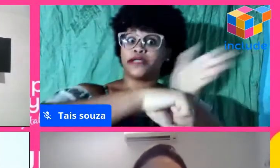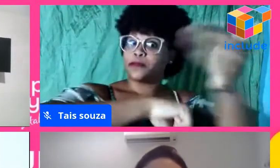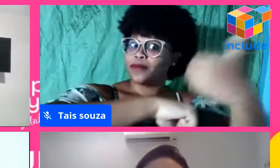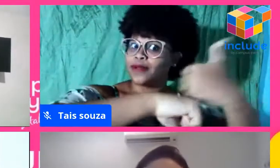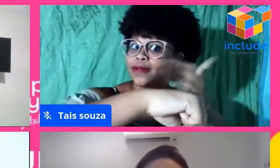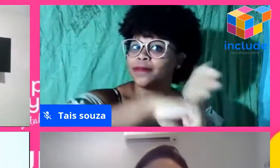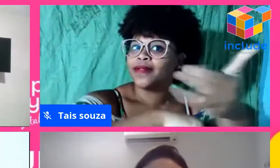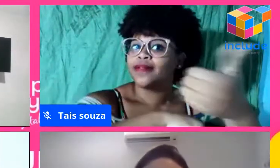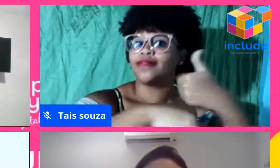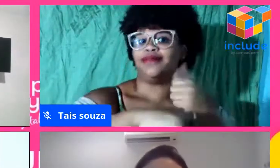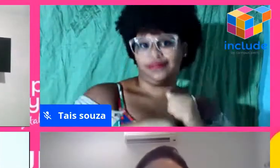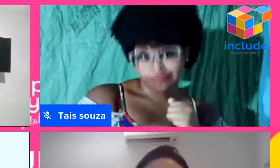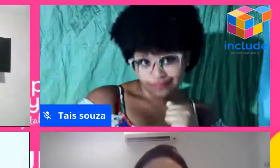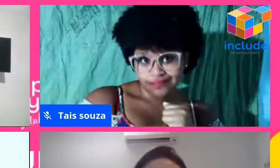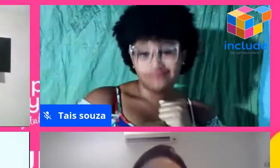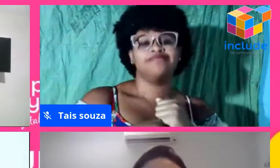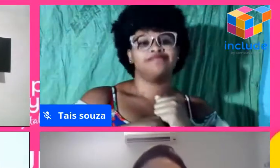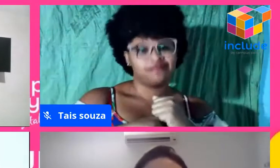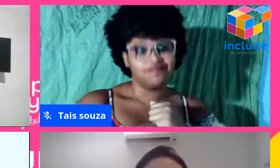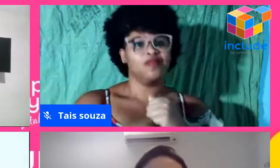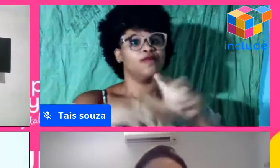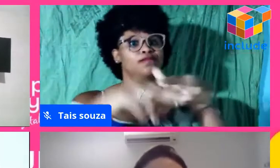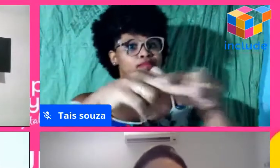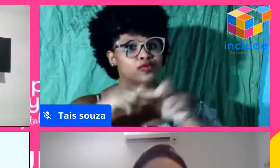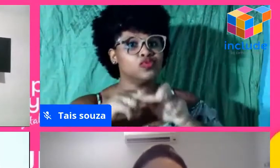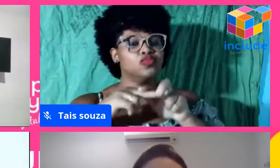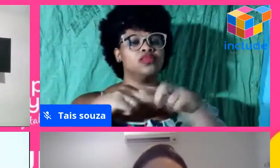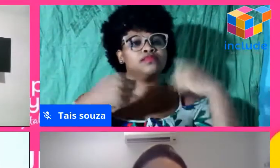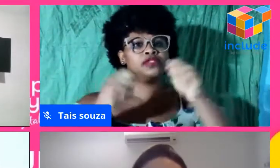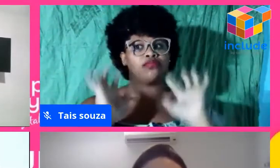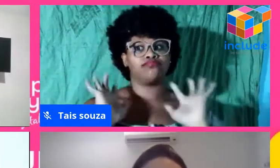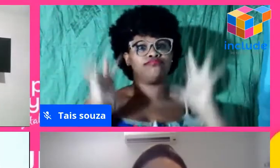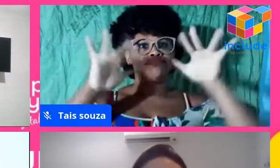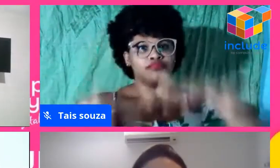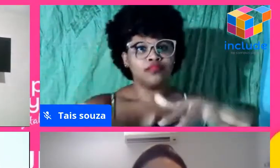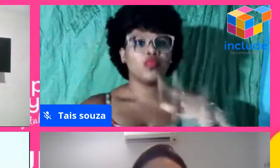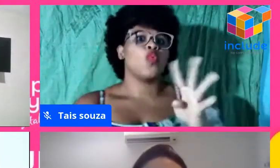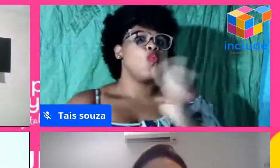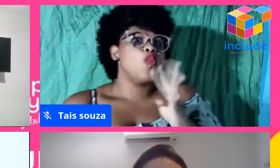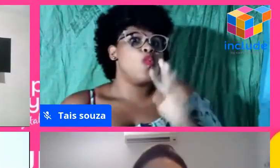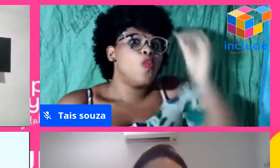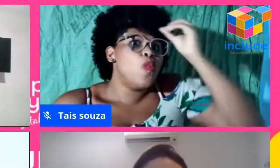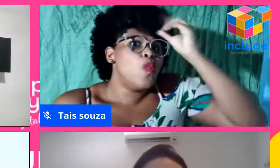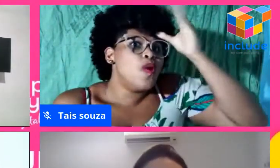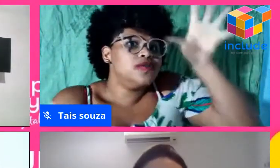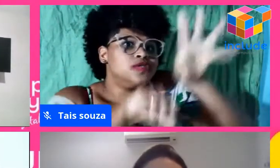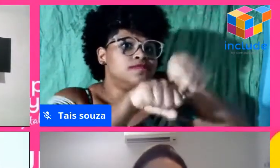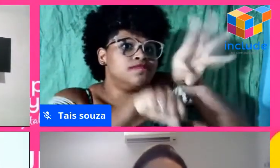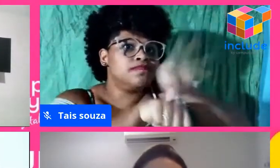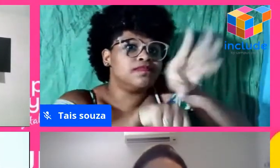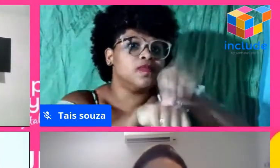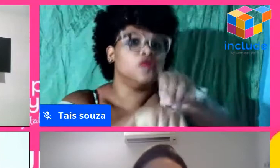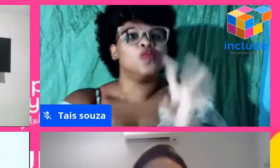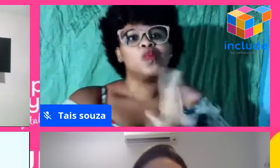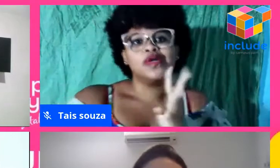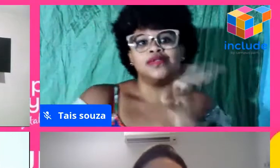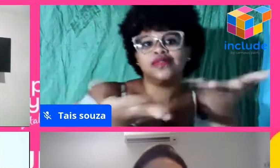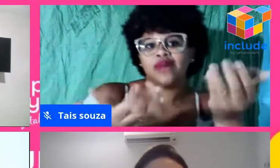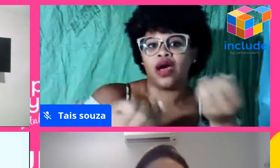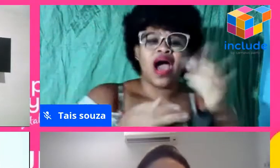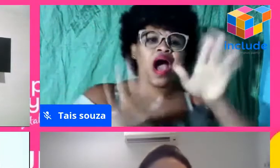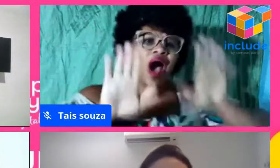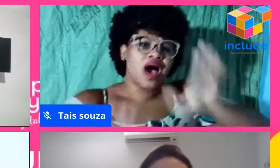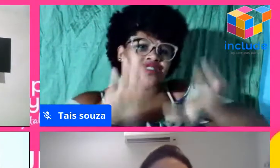atraí-los, né? Para que eles possam valorizar, saber que tem essa acessibilidade, que eles podem